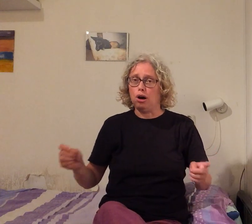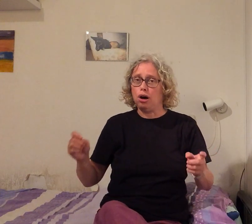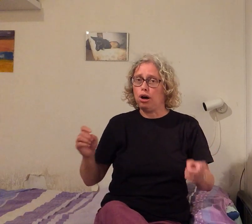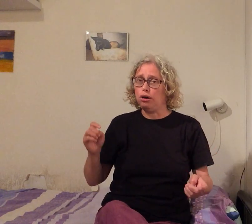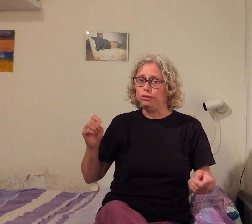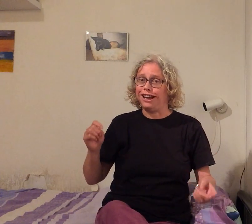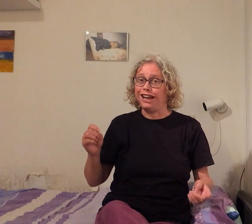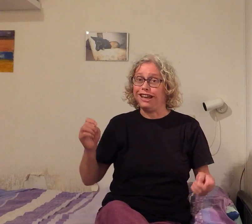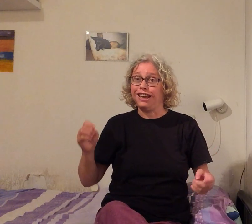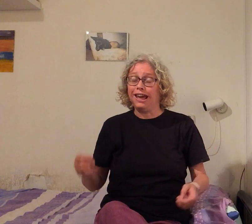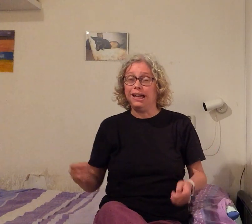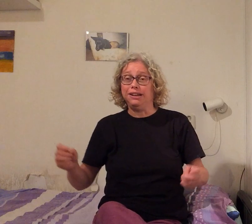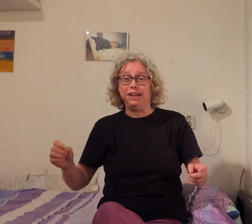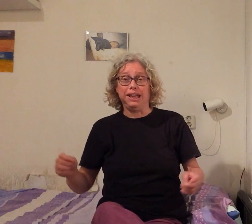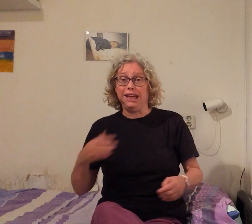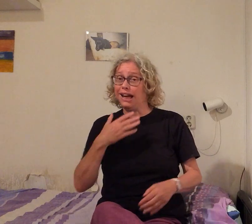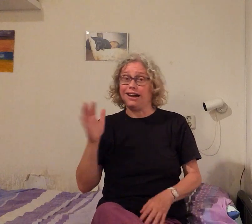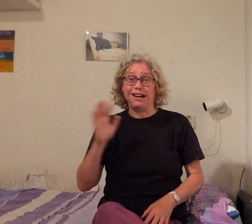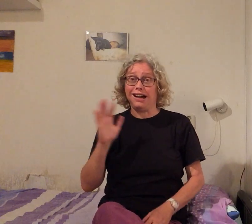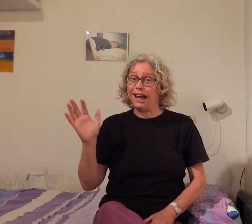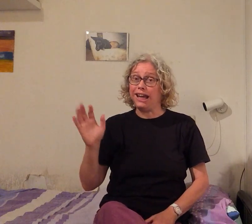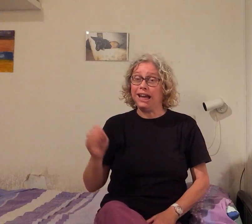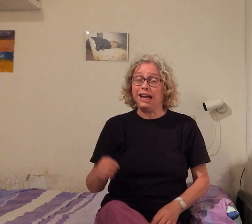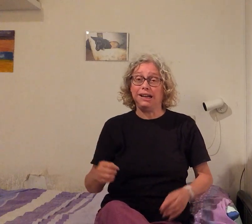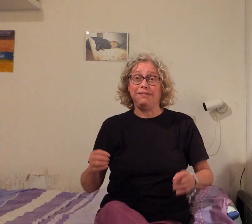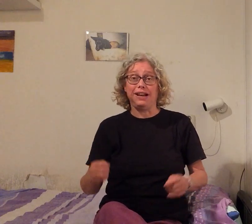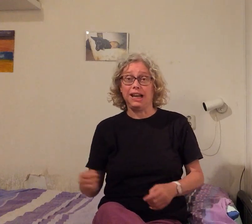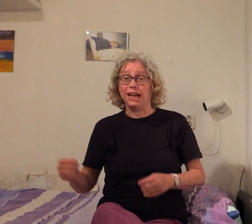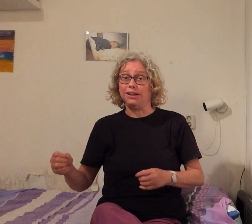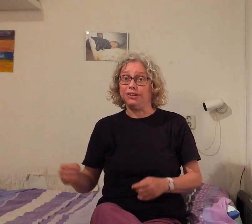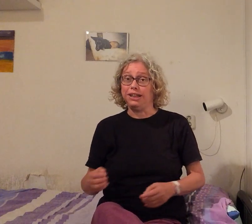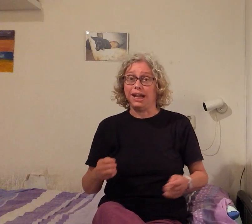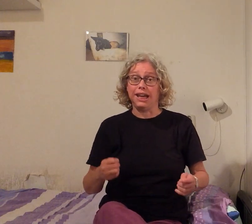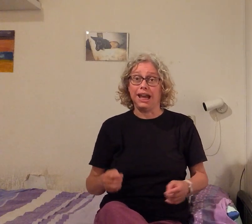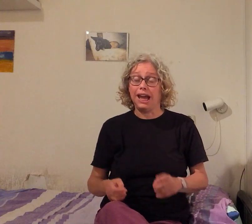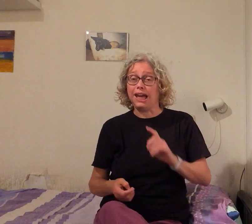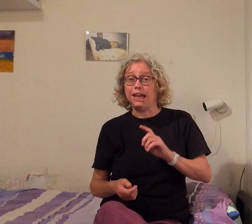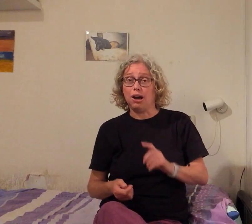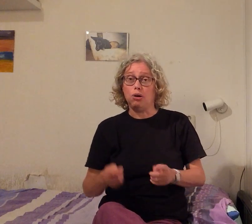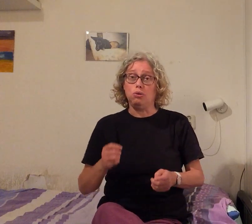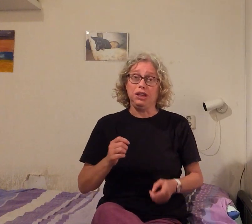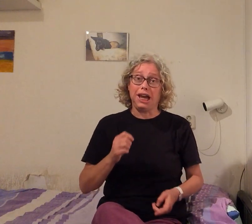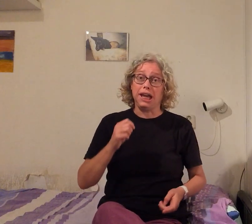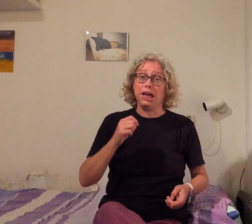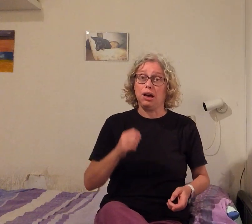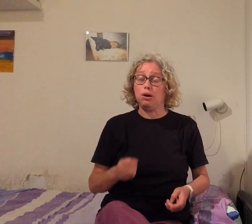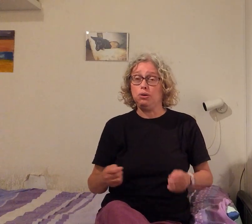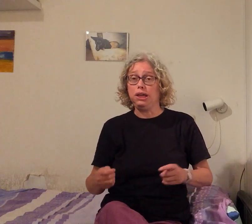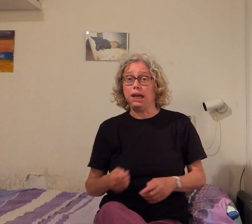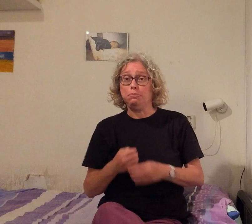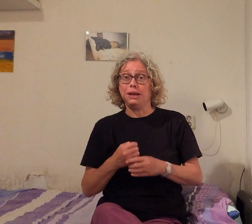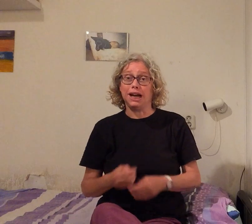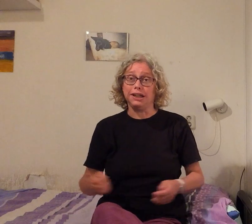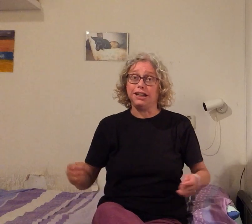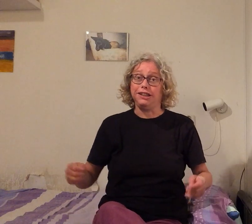oh oh nee, diarree, daar wil ik heel niet mee. Hey, oh jee, oh jee, ik ben aan de